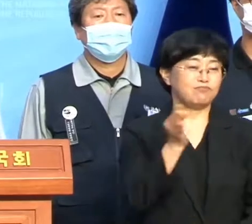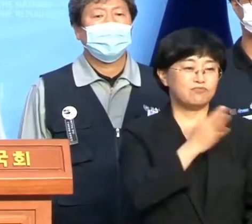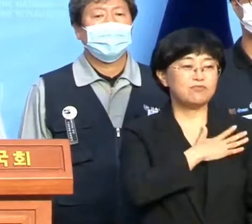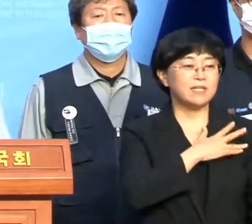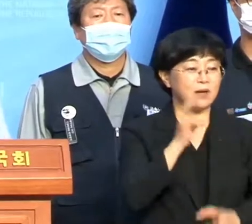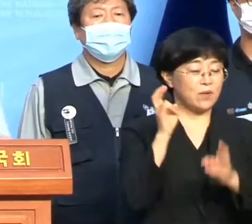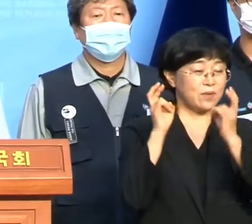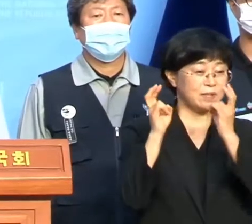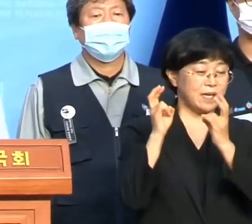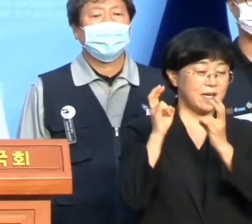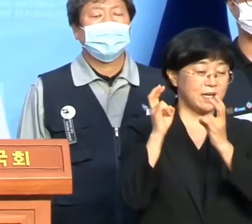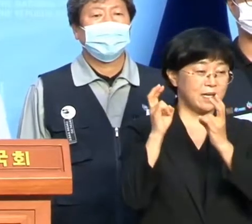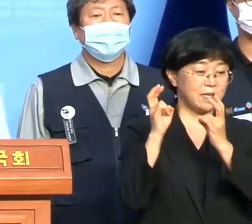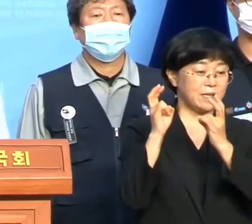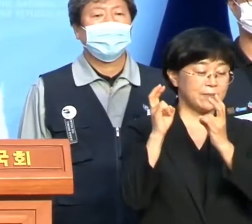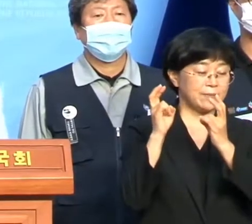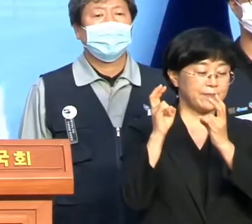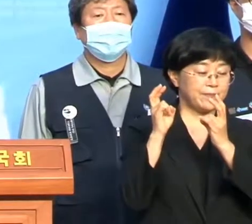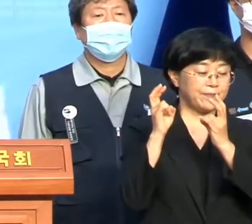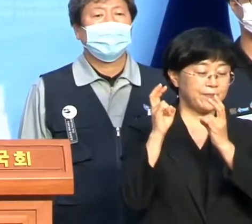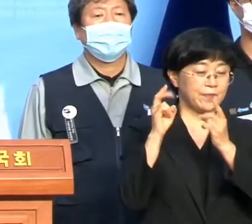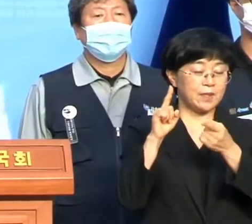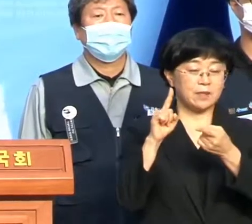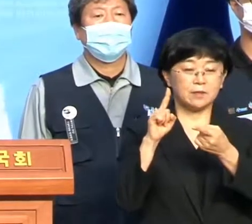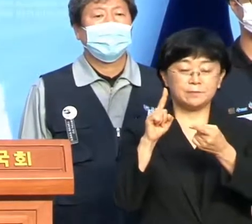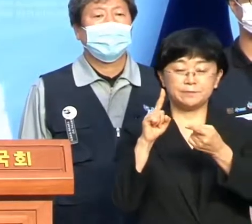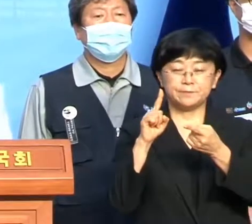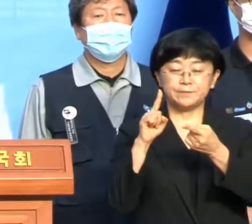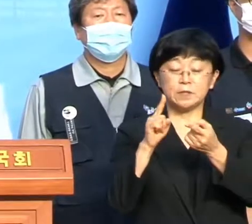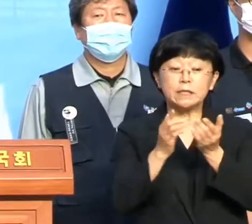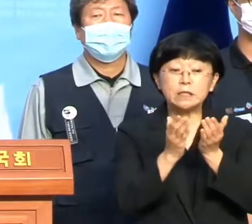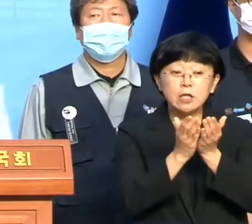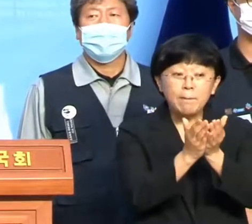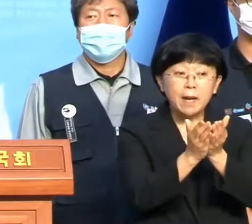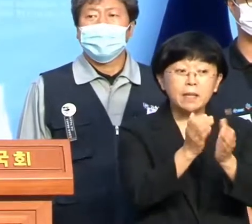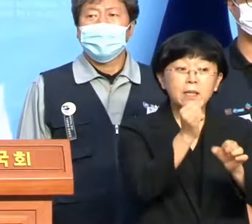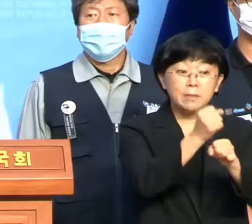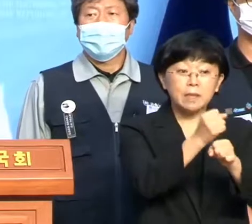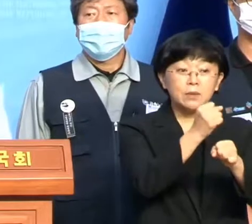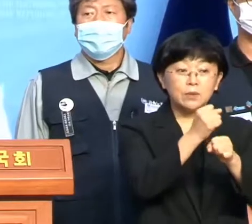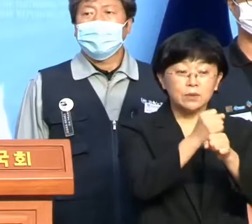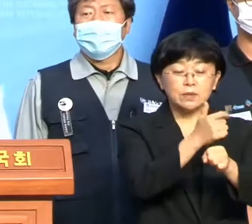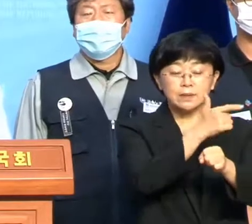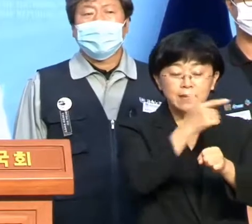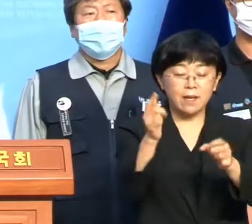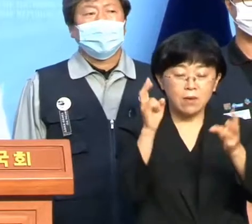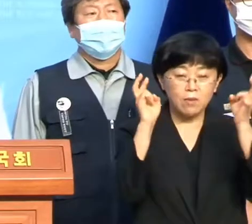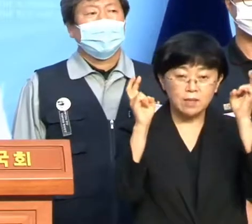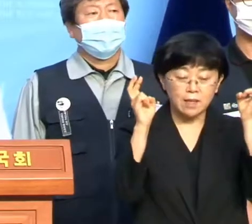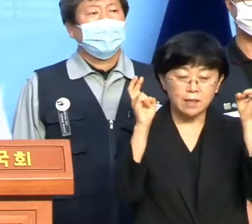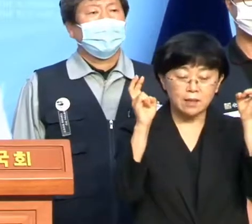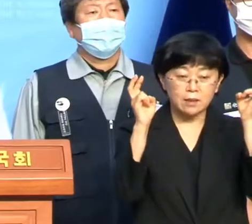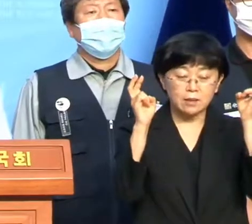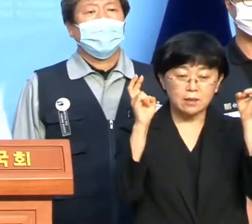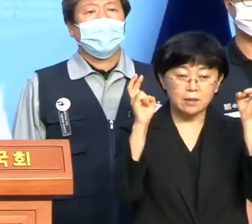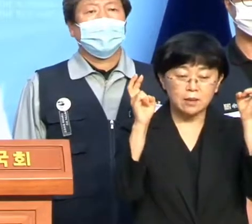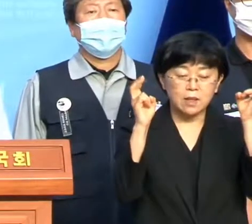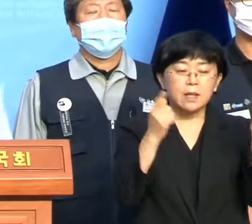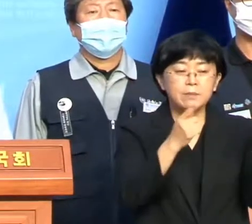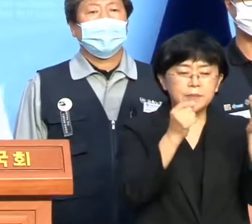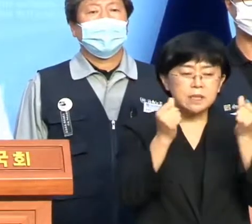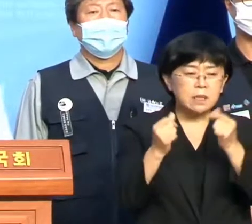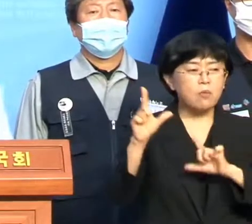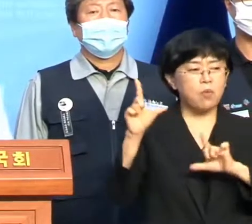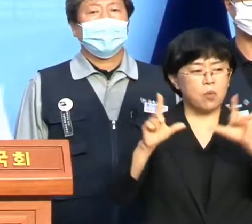이제 이 그 선박을 제조하고 있는 승 박 제조 대기업에서 비슷한